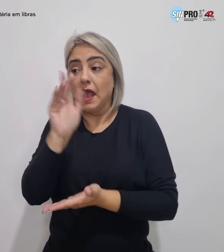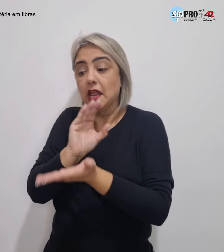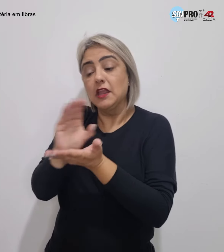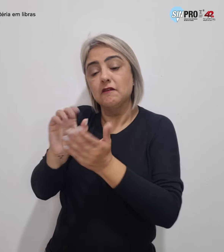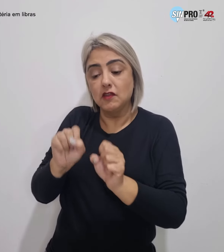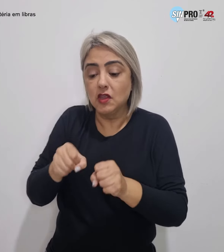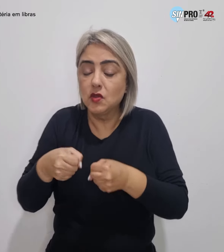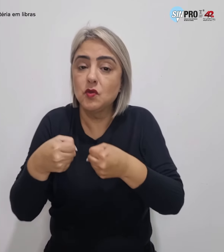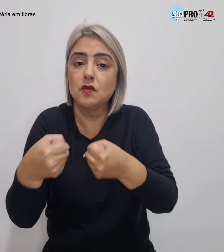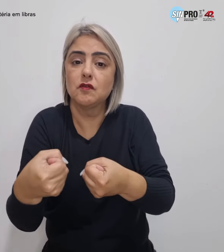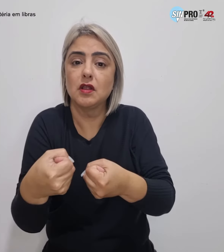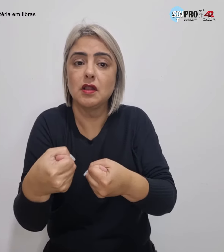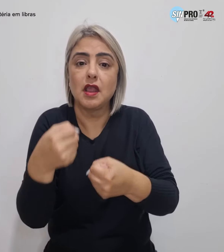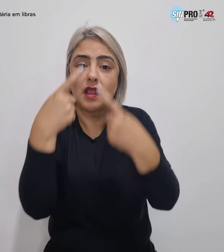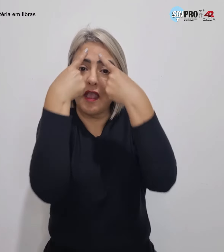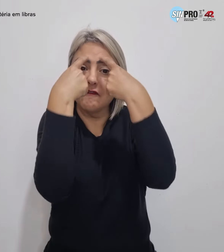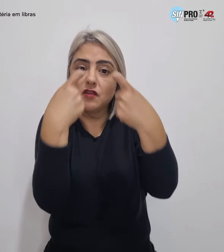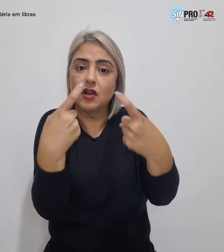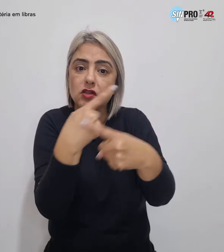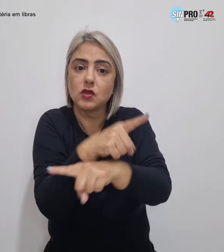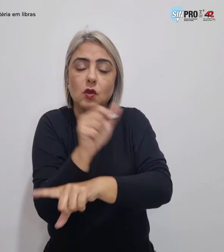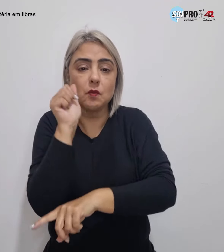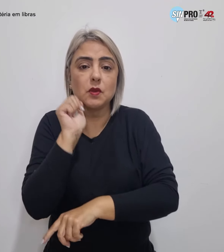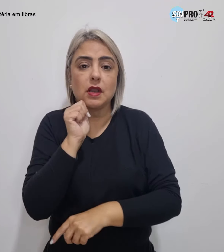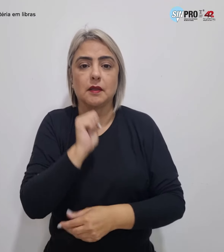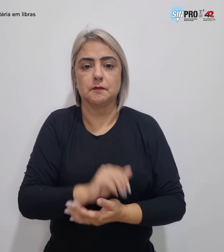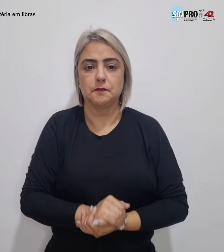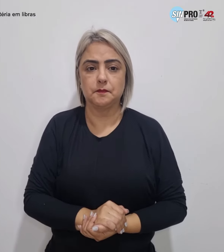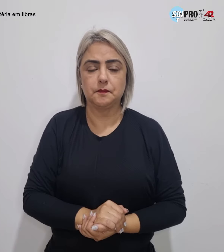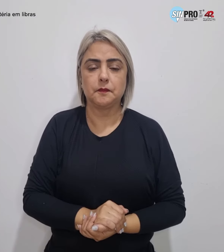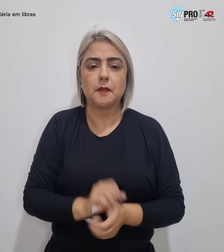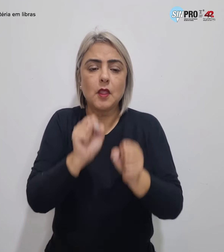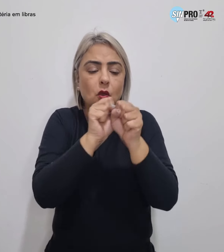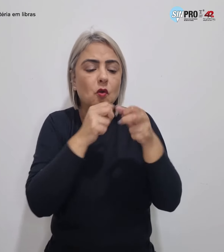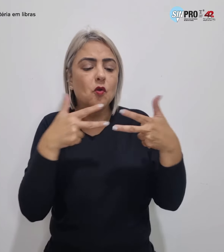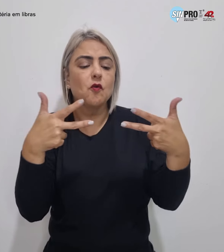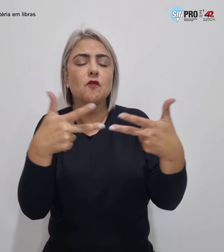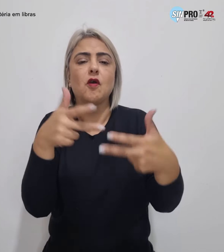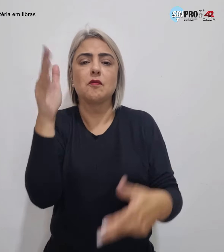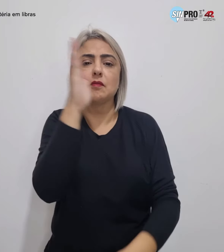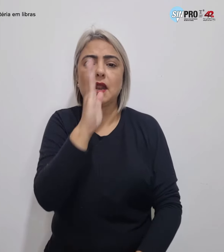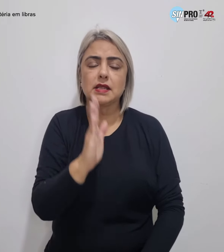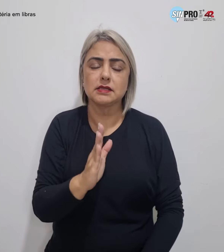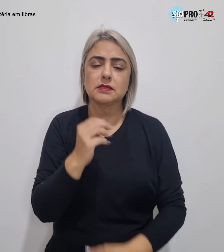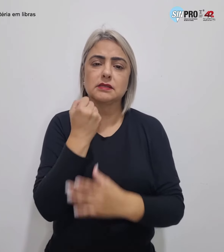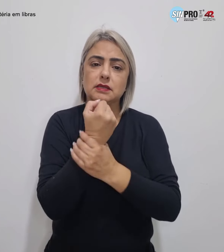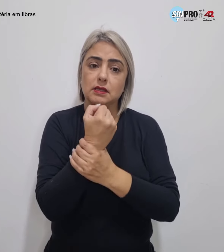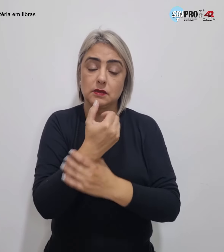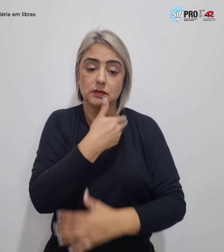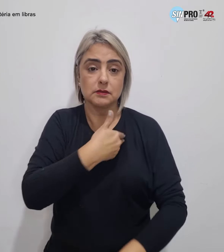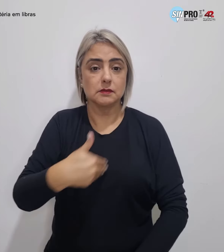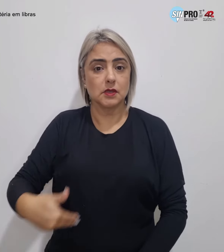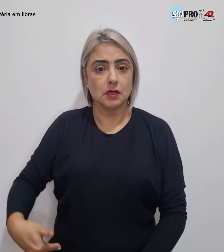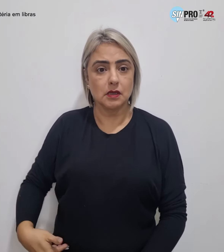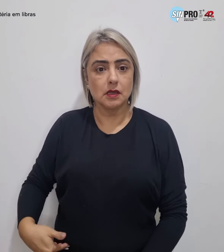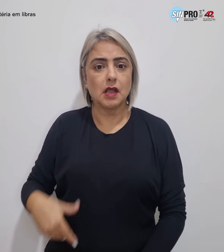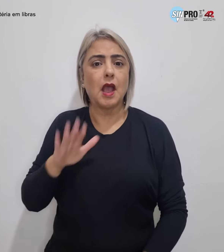enfrentamento a violência o Fórum Brasileiro de Segurança Pública aponta